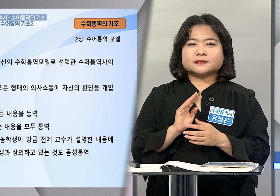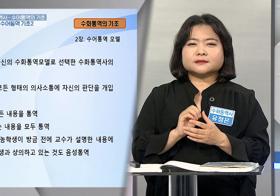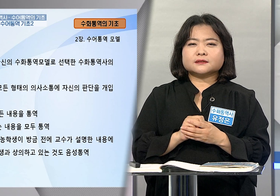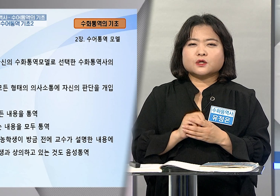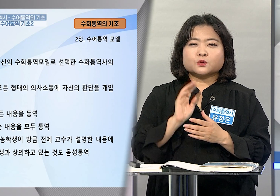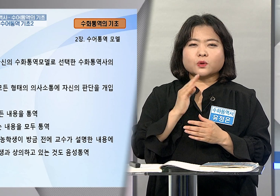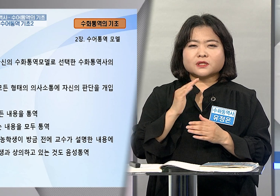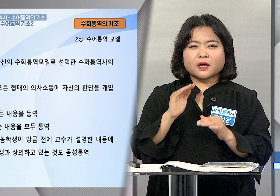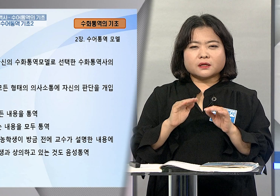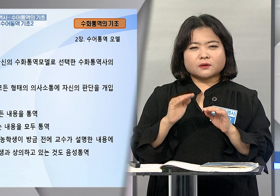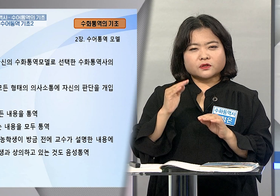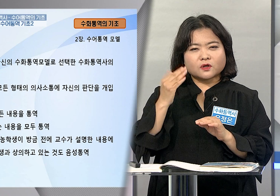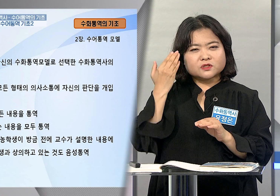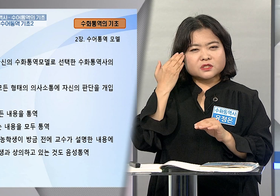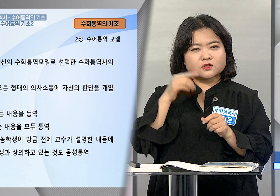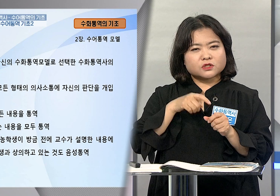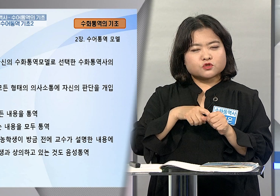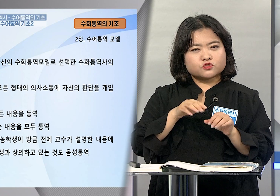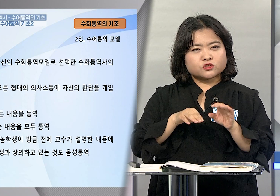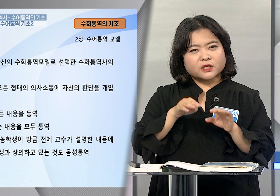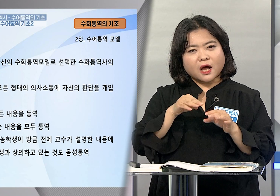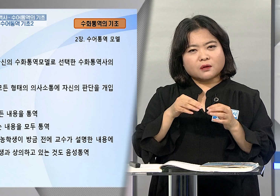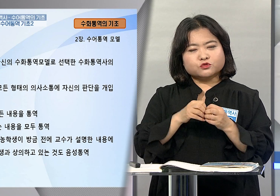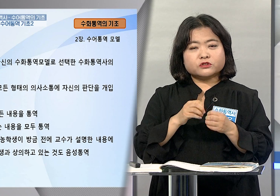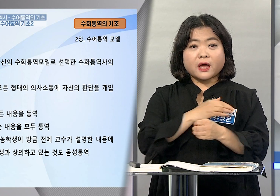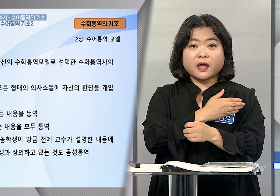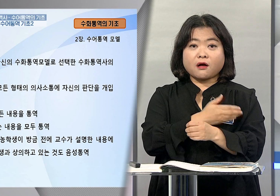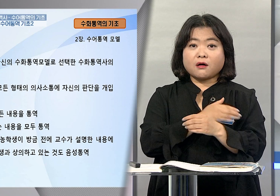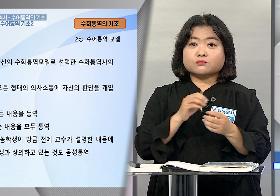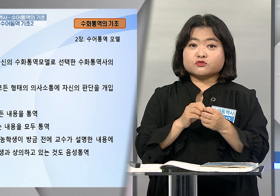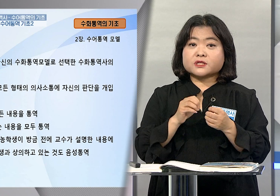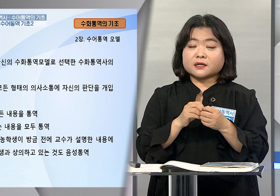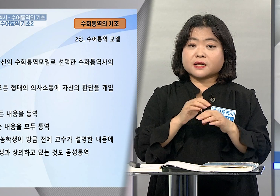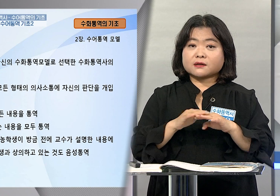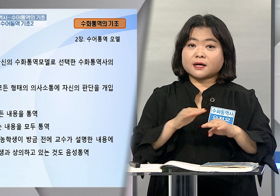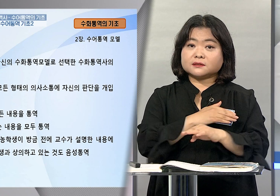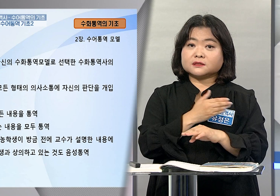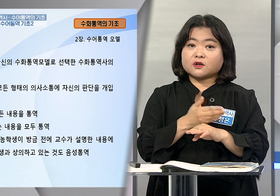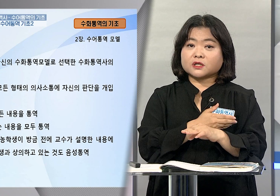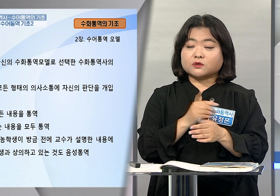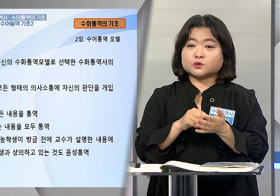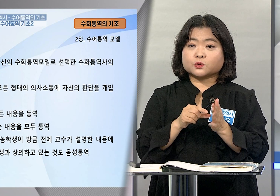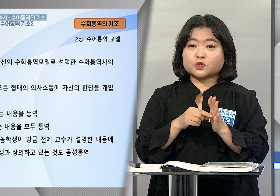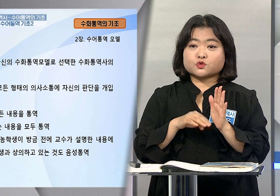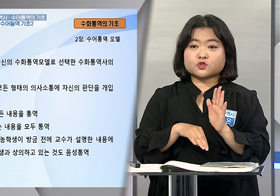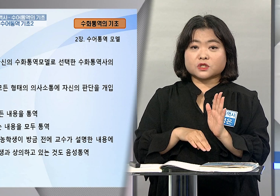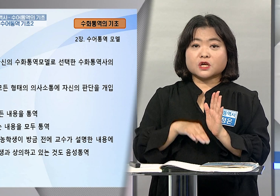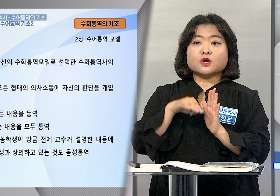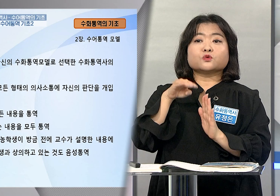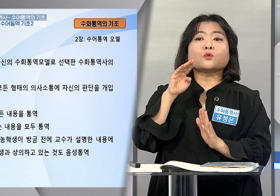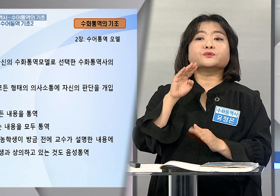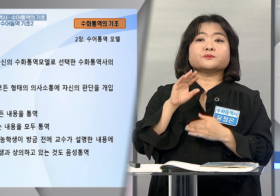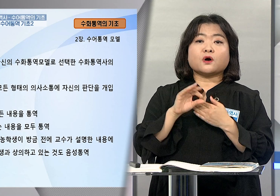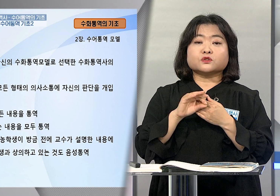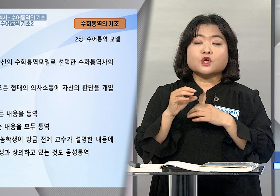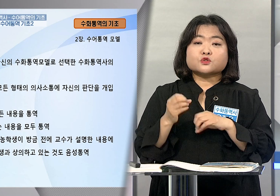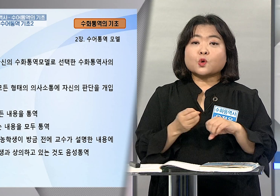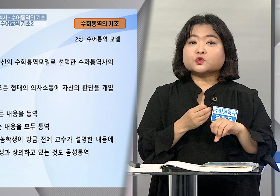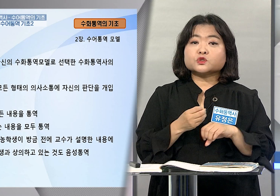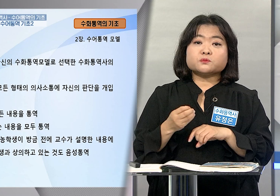사실은 농인의 어떤 지적인 수준이나 문해력, 문장을 해석하는 능력이 어느 정도의 수준이 높으면 송수신